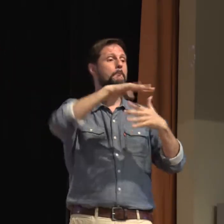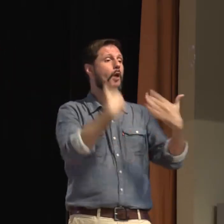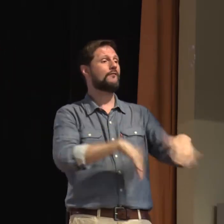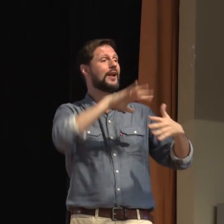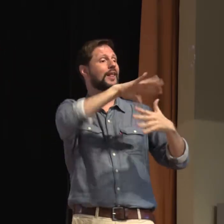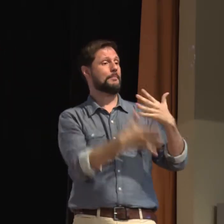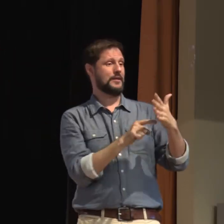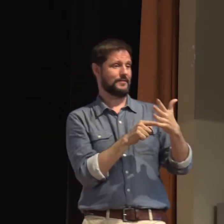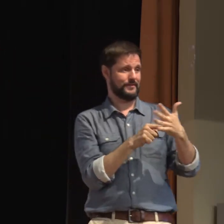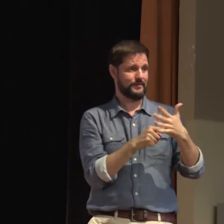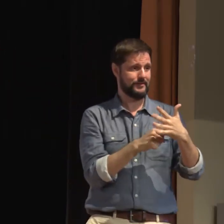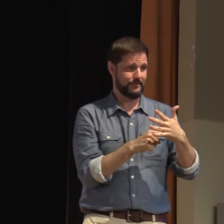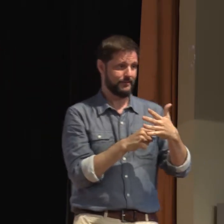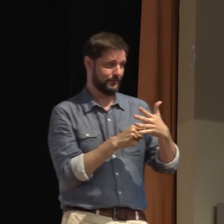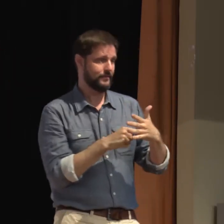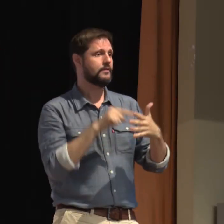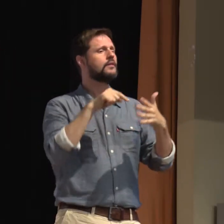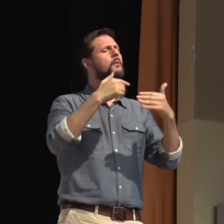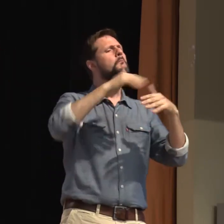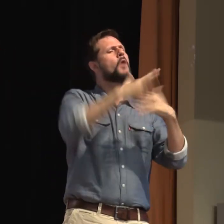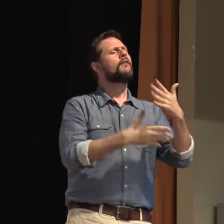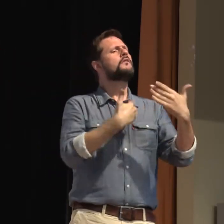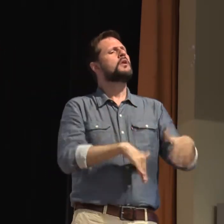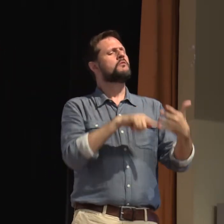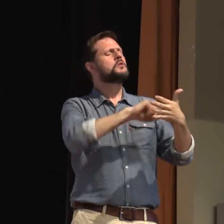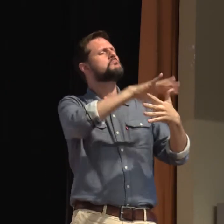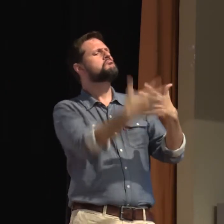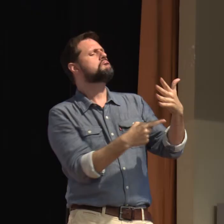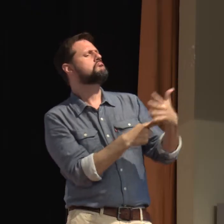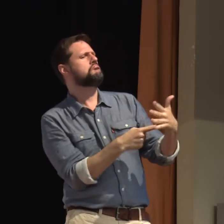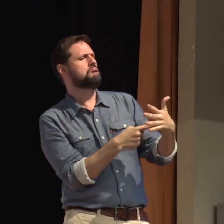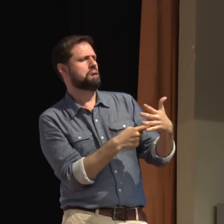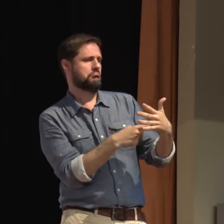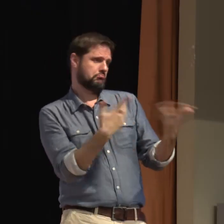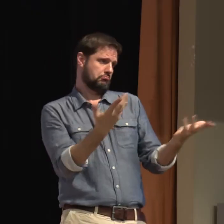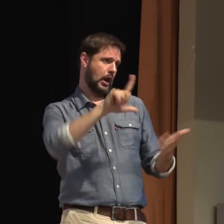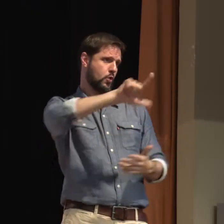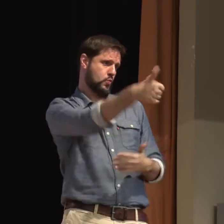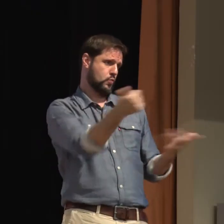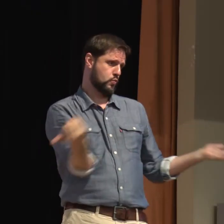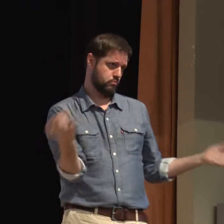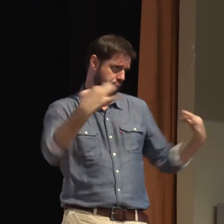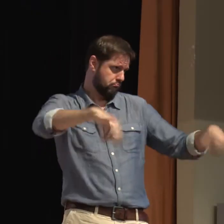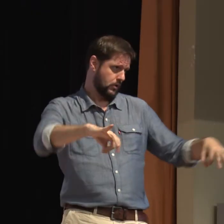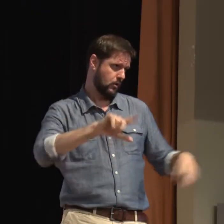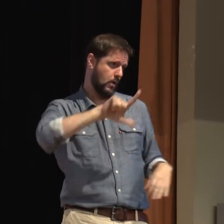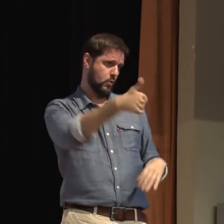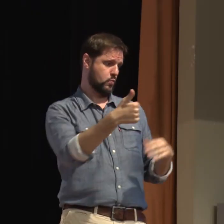relação. Mas essa prova em Libras, a gente vê, a prova em Libras, a gente põe a prova em Libras porque